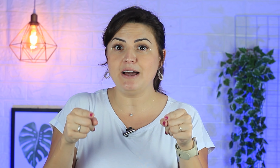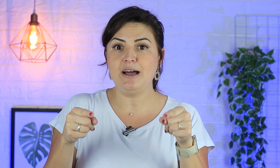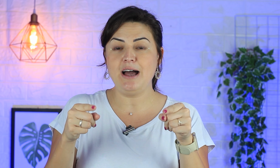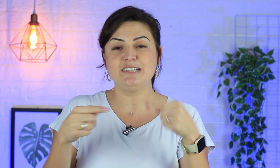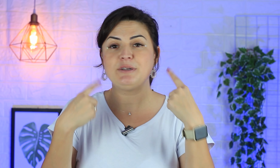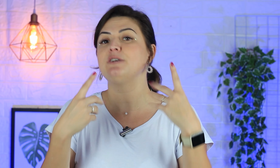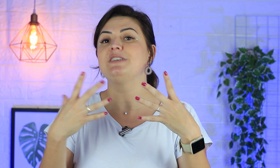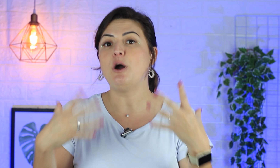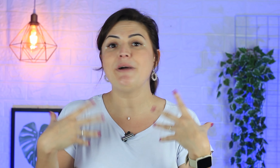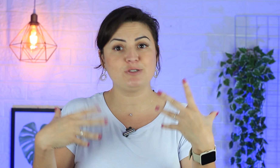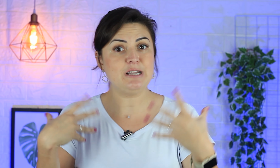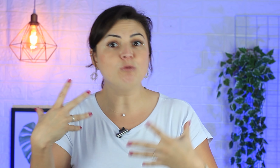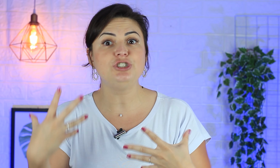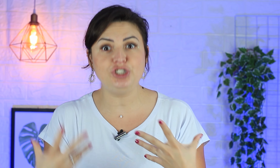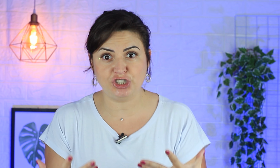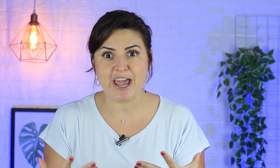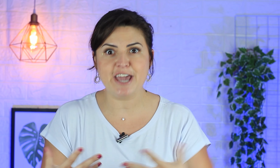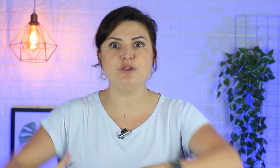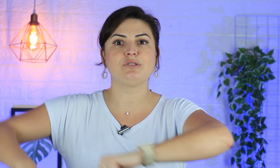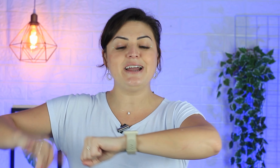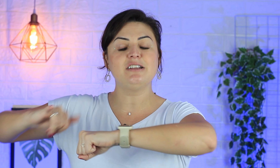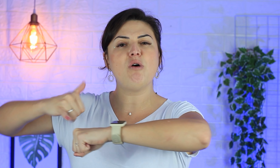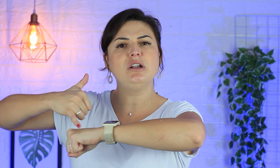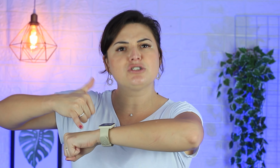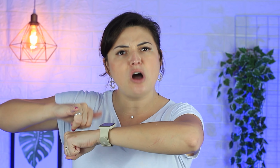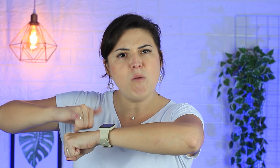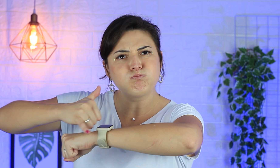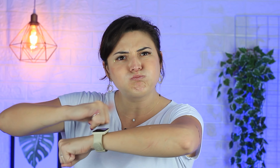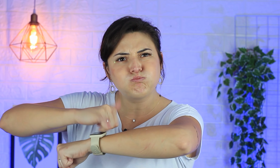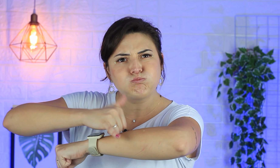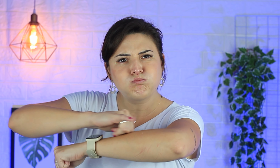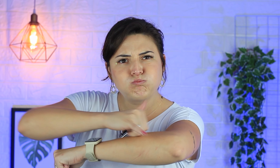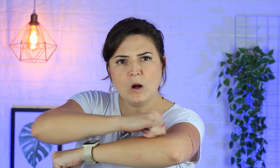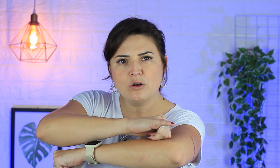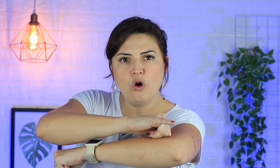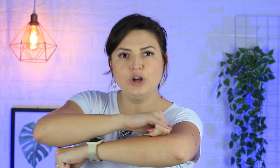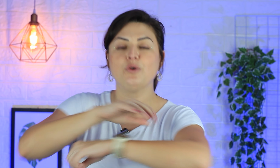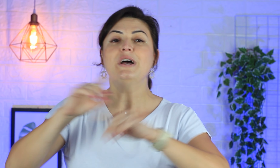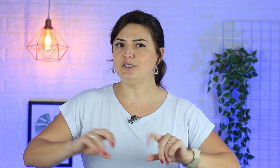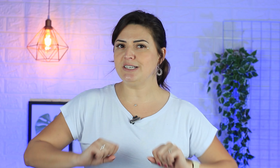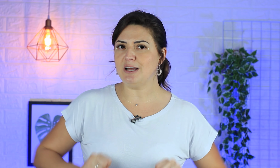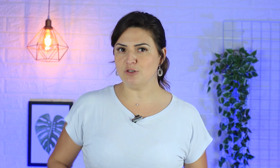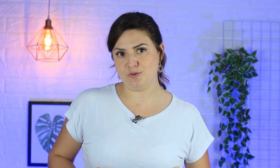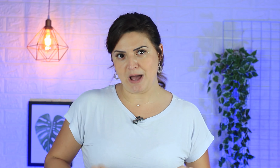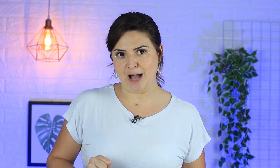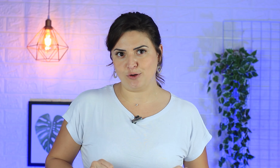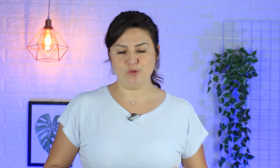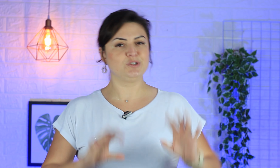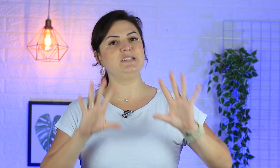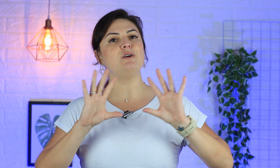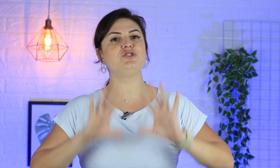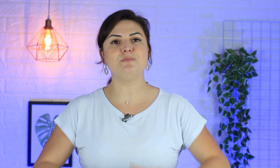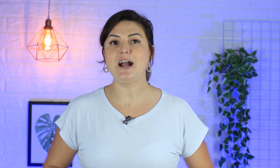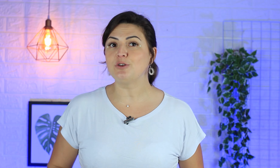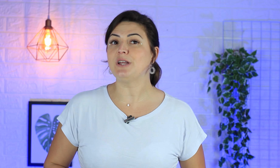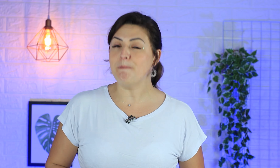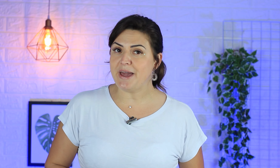a expressão facial para o sinal de cheio, Então, olha só. Gordo. E o sinal de magro? O sinal de magro também